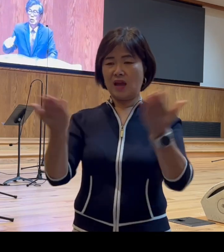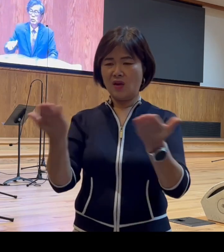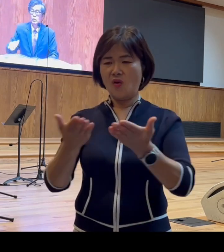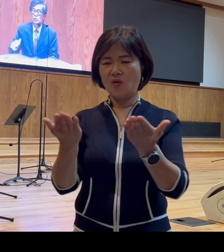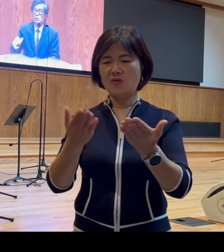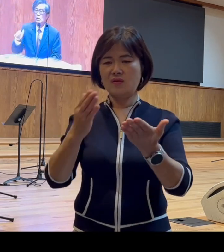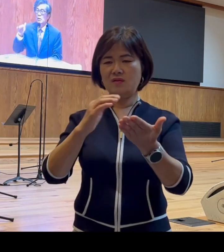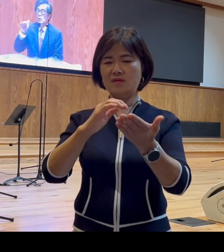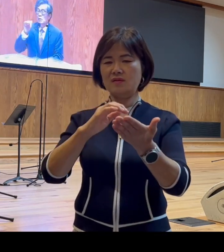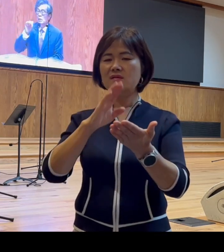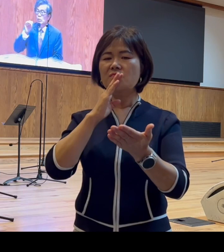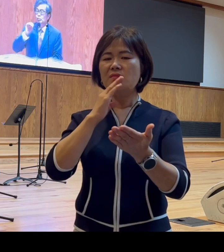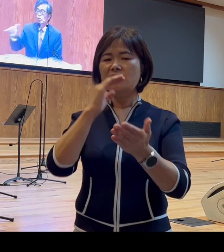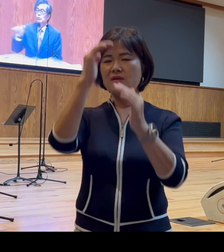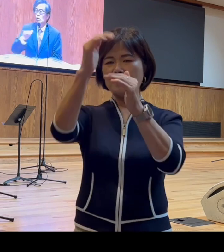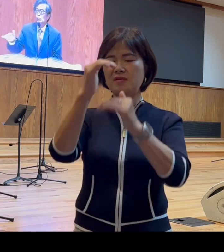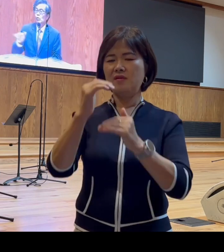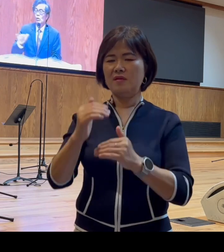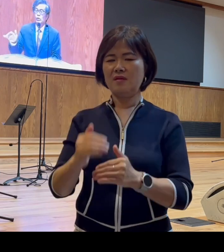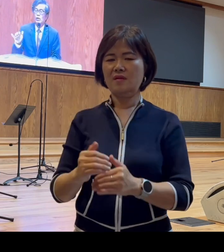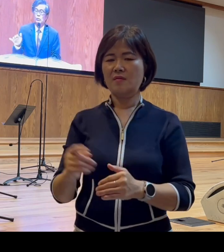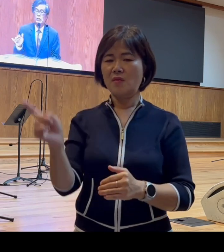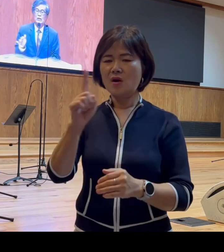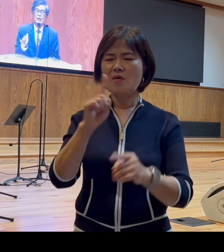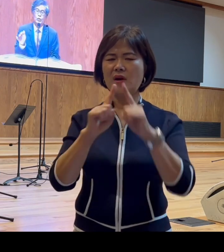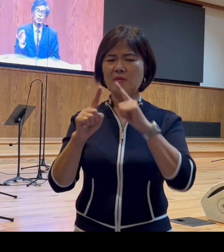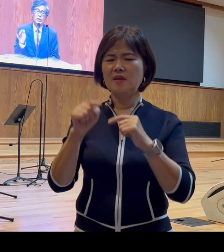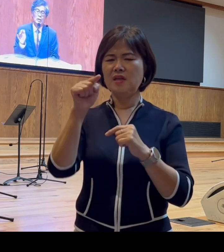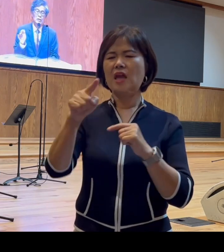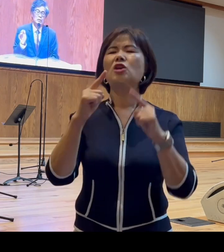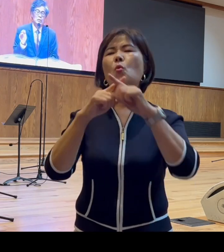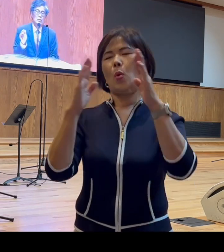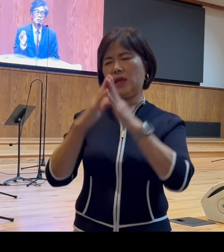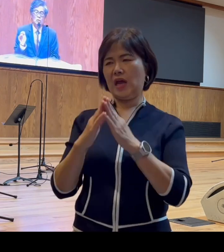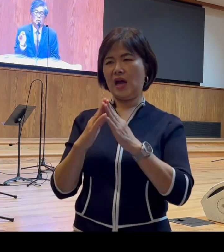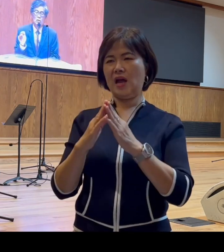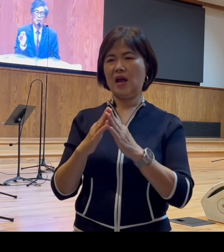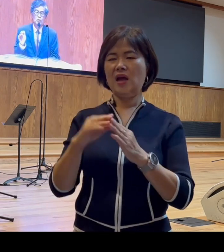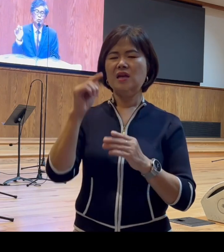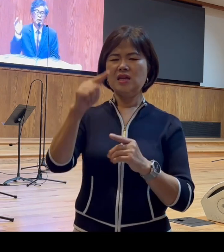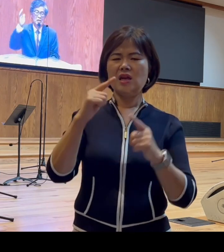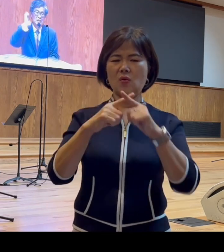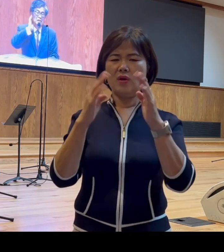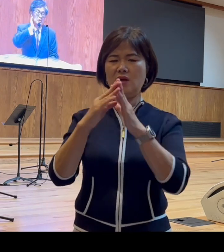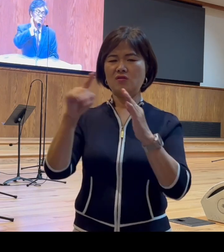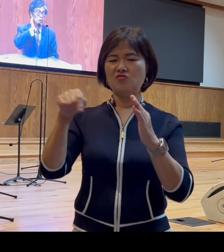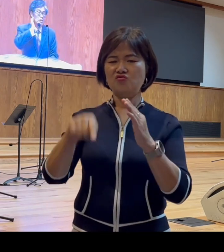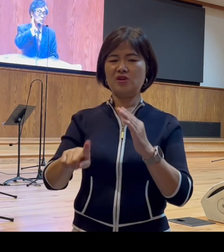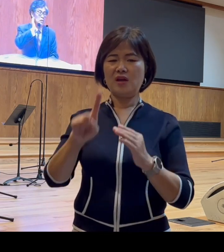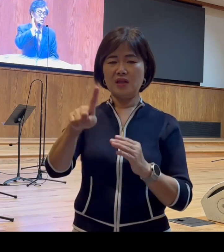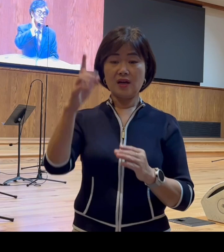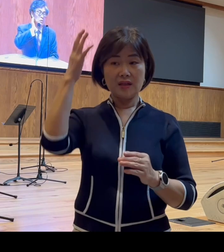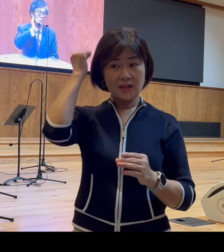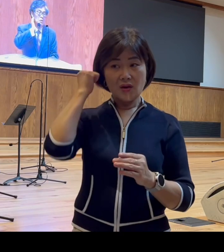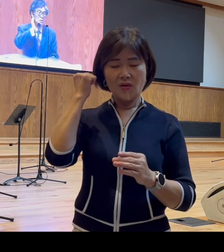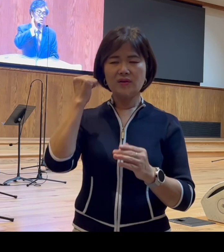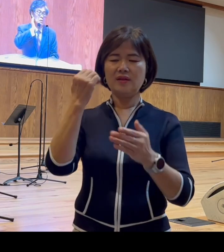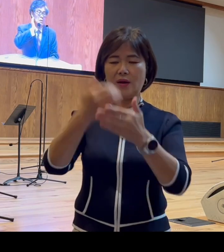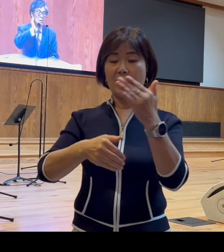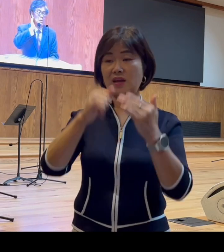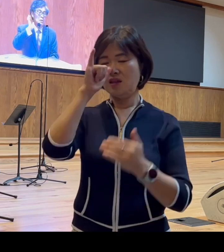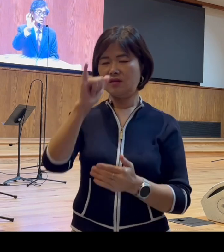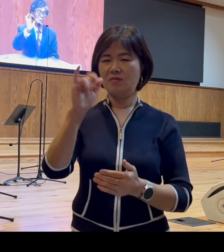그렇게 열거하면서 후렴처럼 뭐라고 그랬냐면 이게 교회다 그랬어요. 근데 그 중에 하나 제 머리에 남아 있는 게